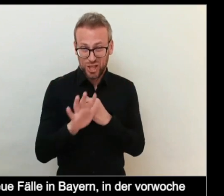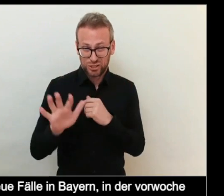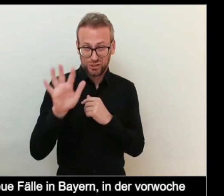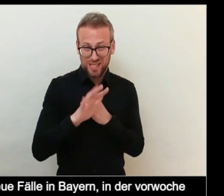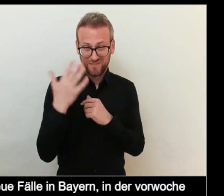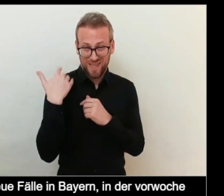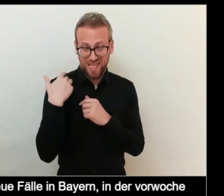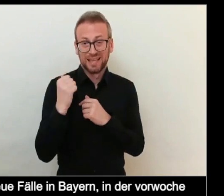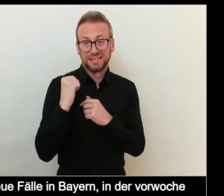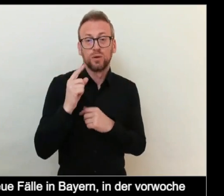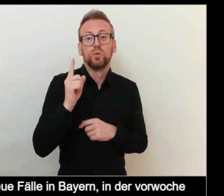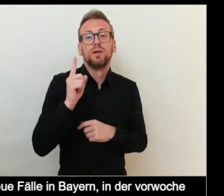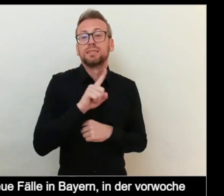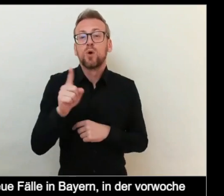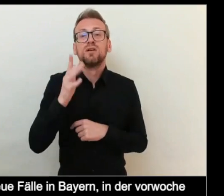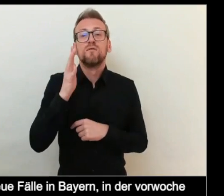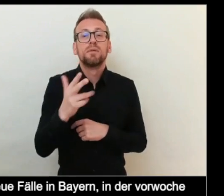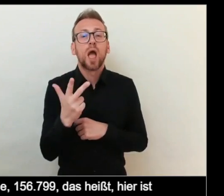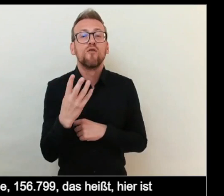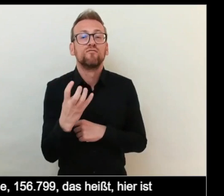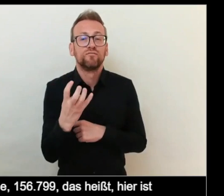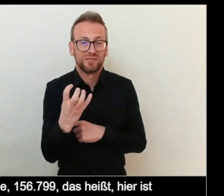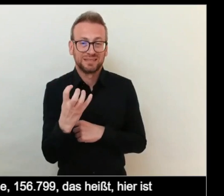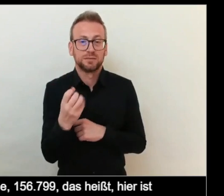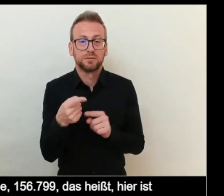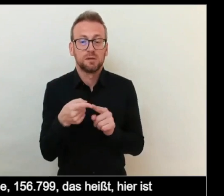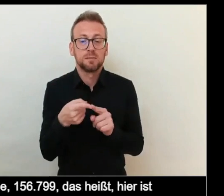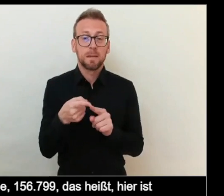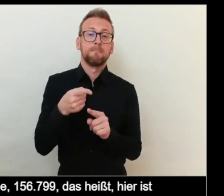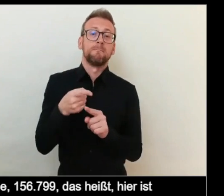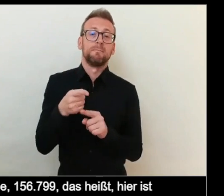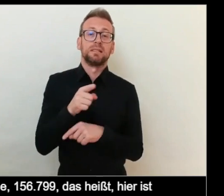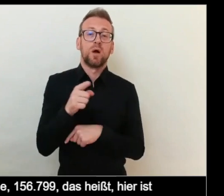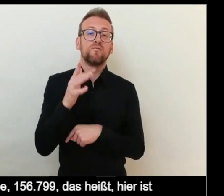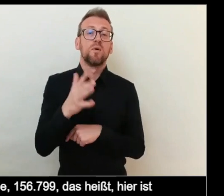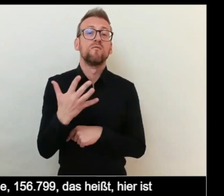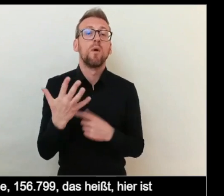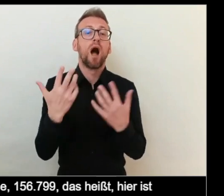Deutschlandweit 283 Menschen verstorben, in der Vorwoche 324.